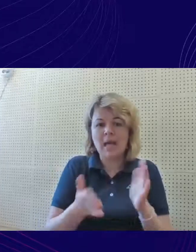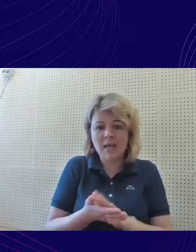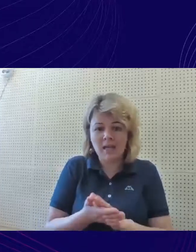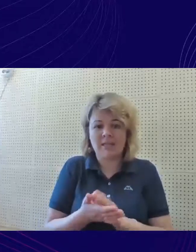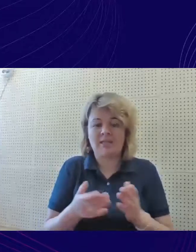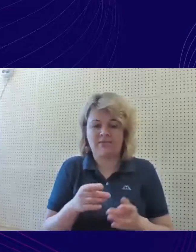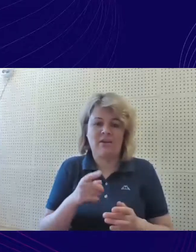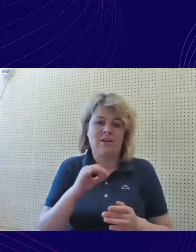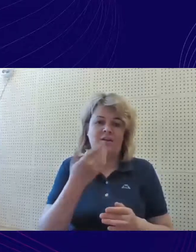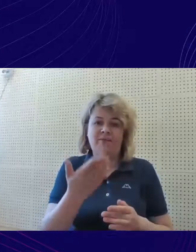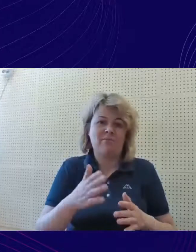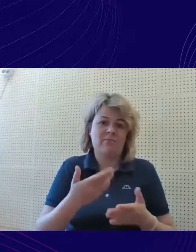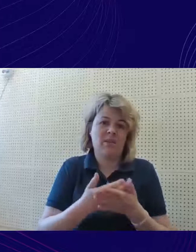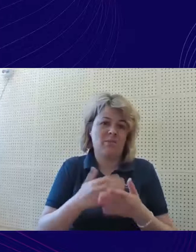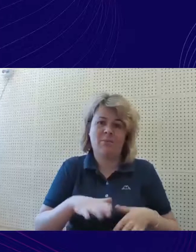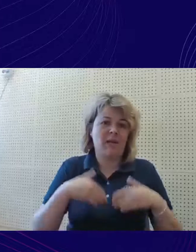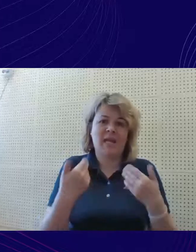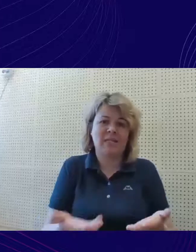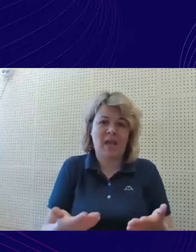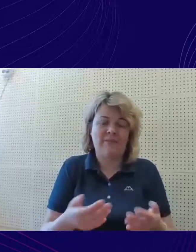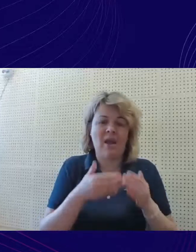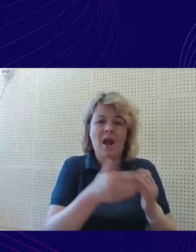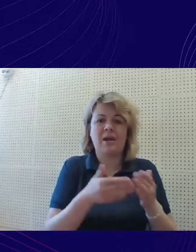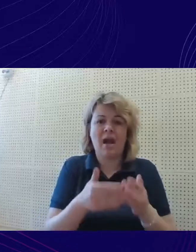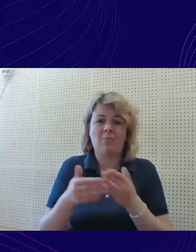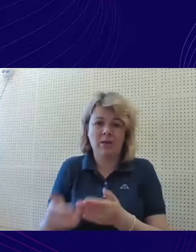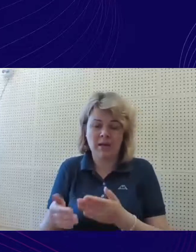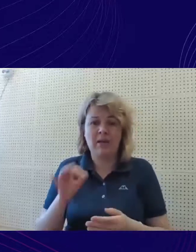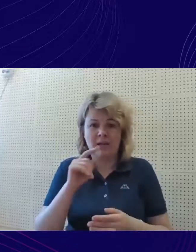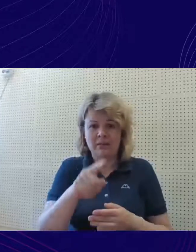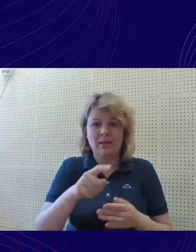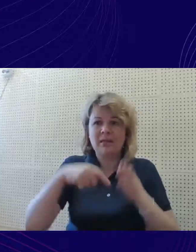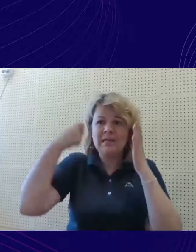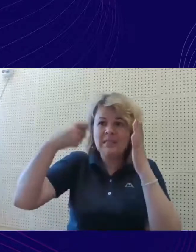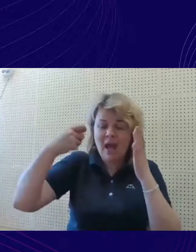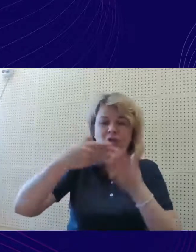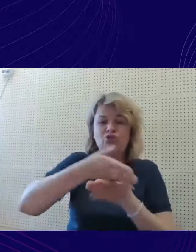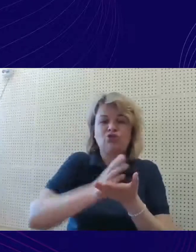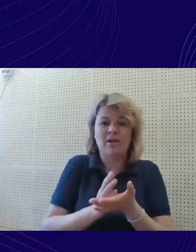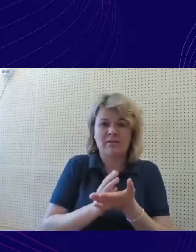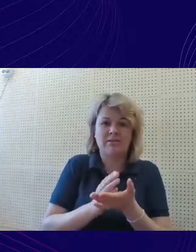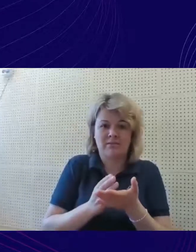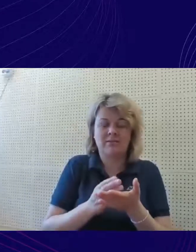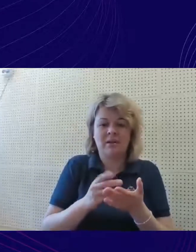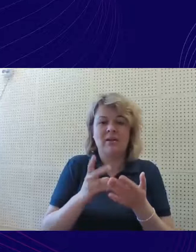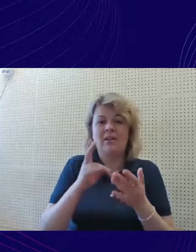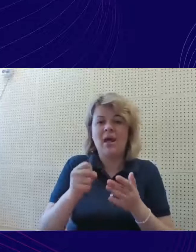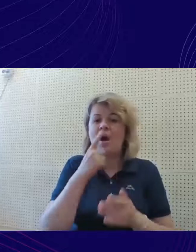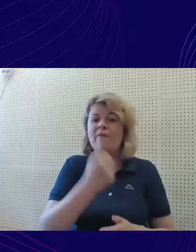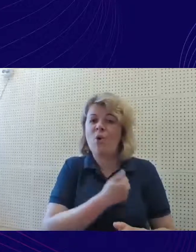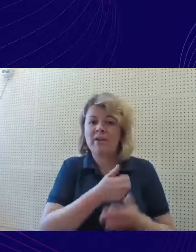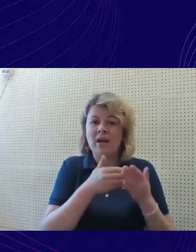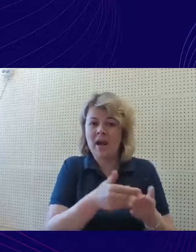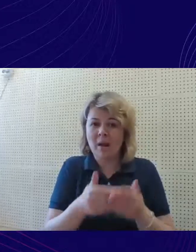тебе предоставили корабли, и ты снял часть сцен на военных кораблях для своего фильма, а